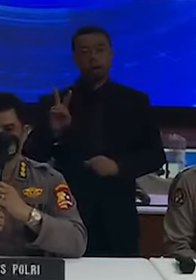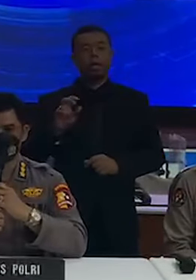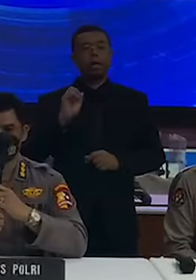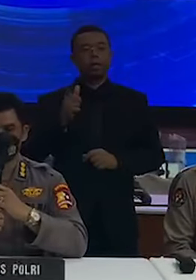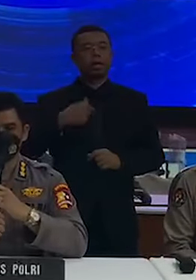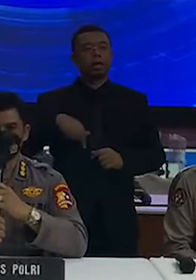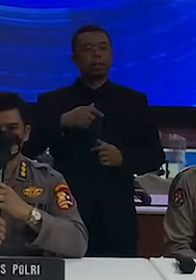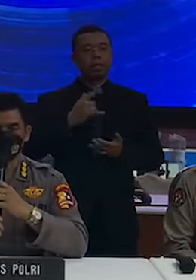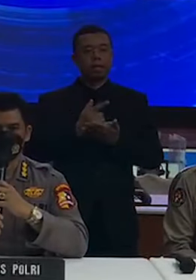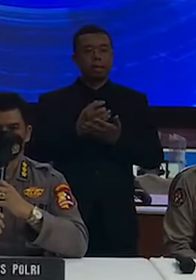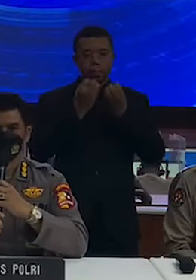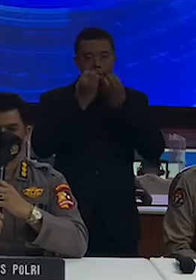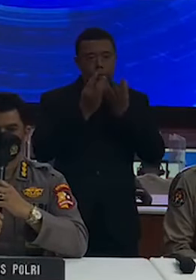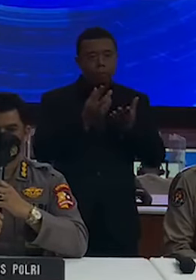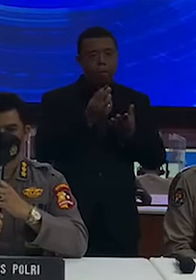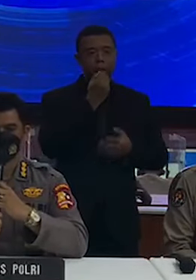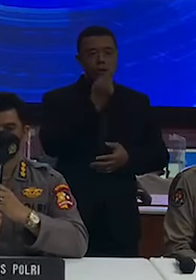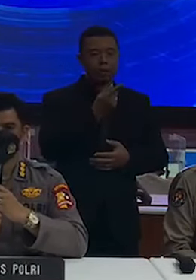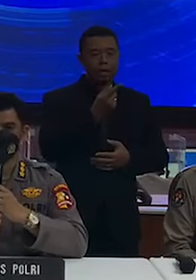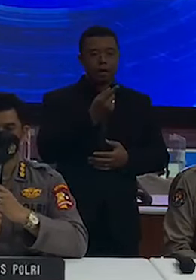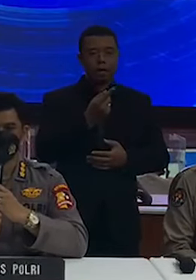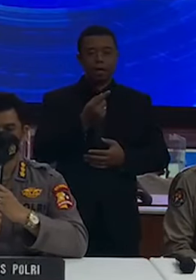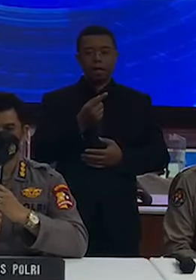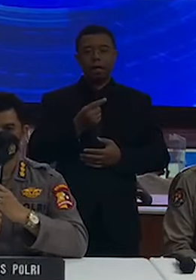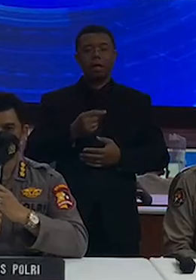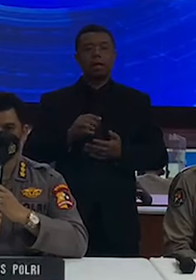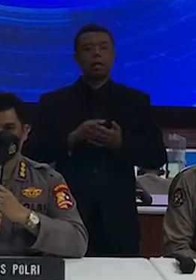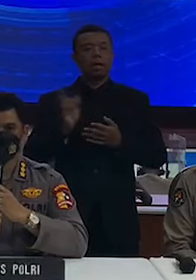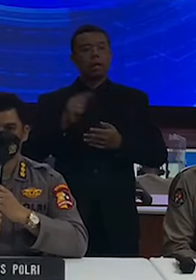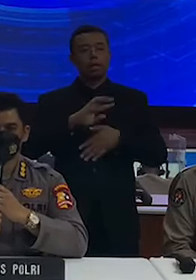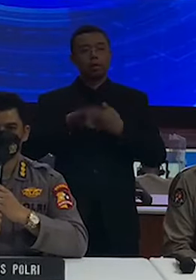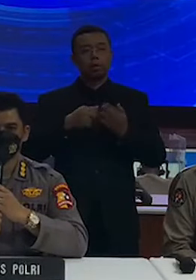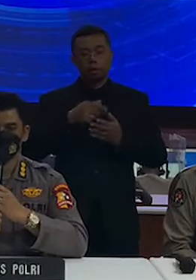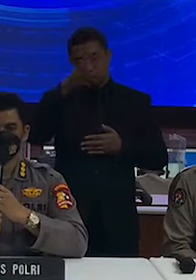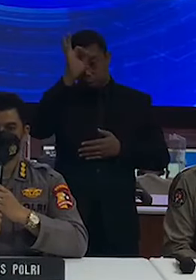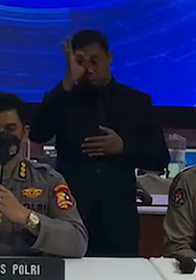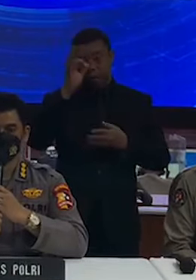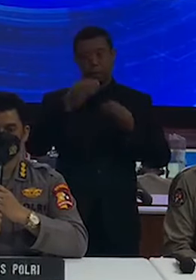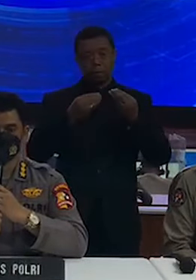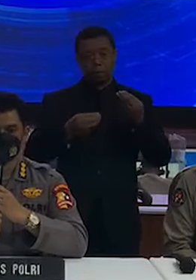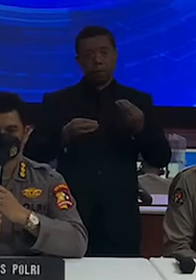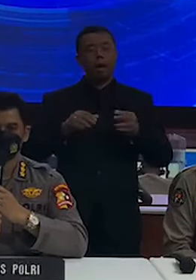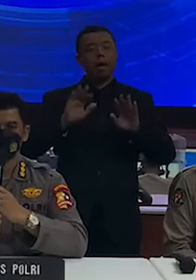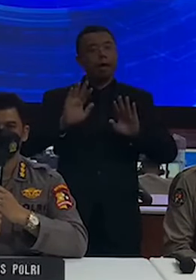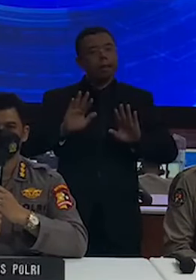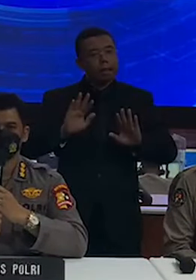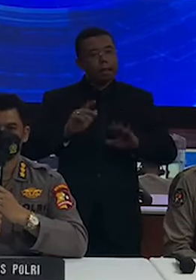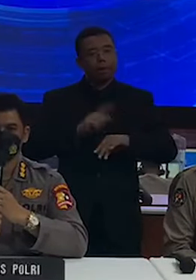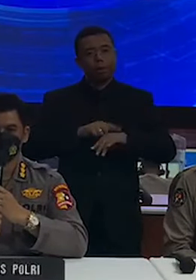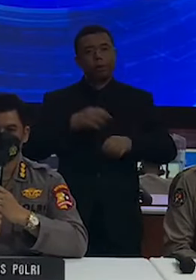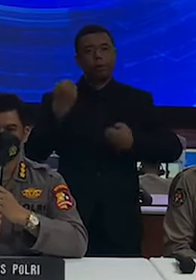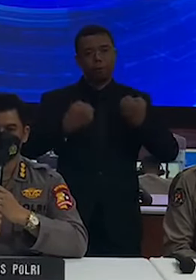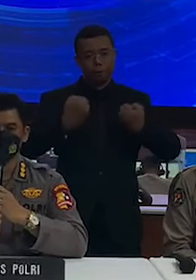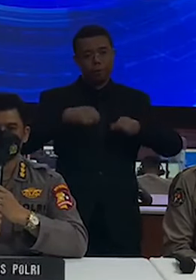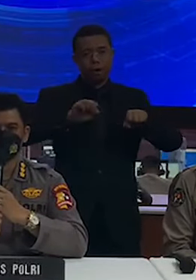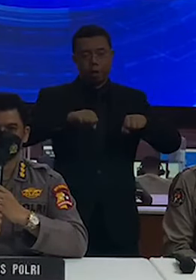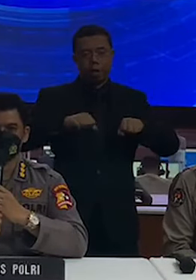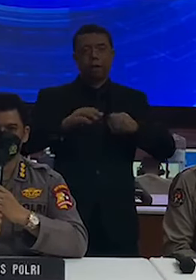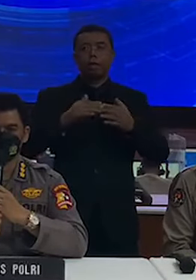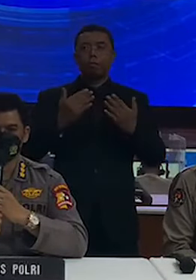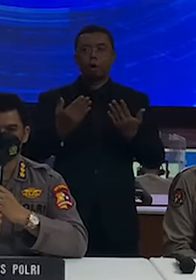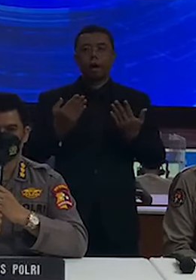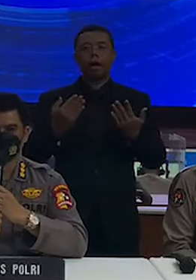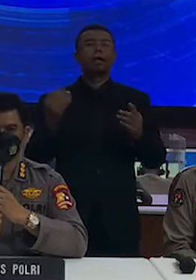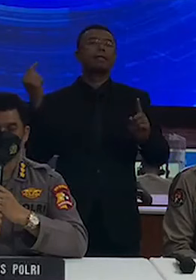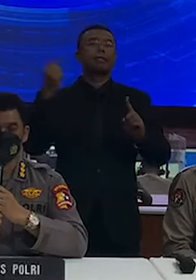selanjutnya kami tetap menyampaikan pesan doa untuk Polri Semoga hati-hati di jalan, semoga selamat